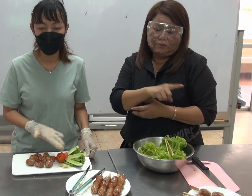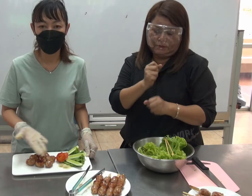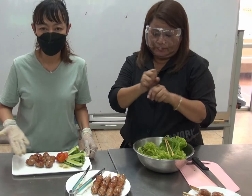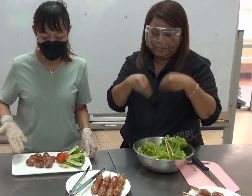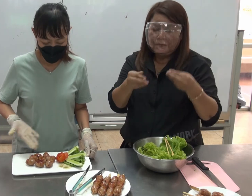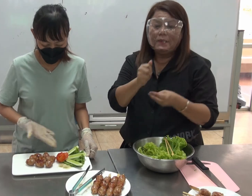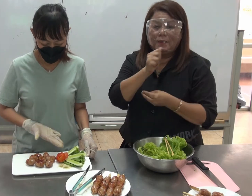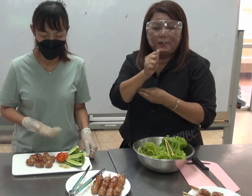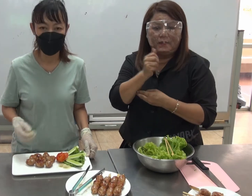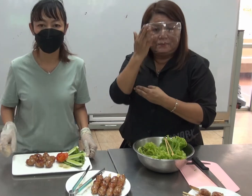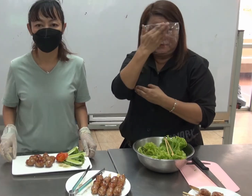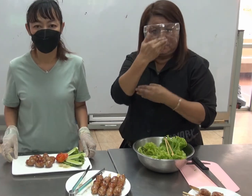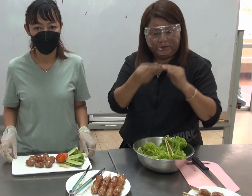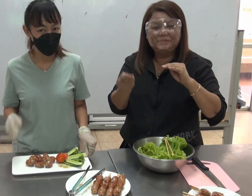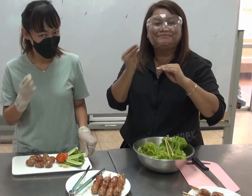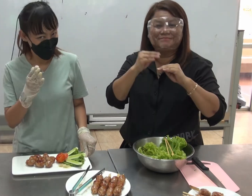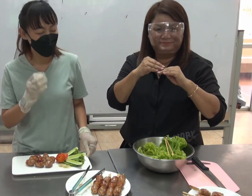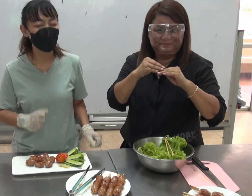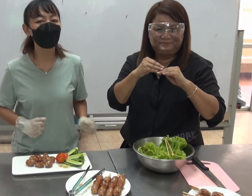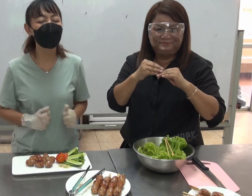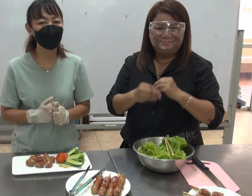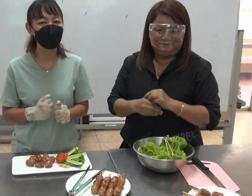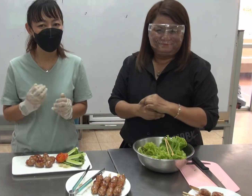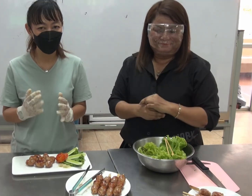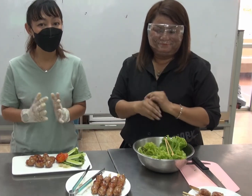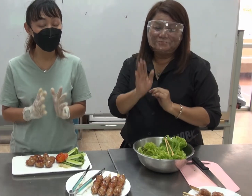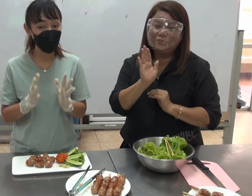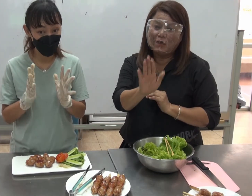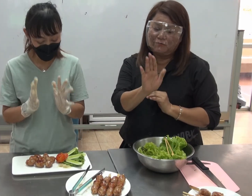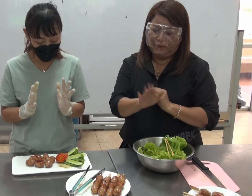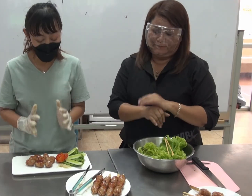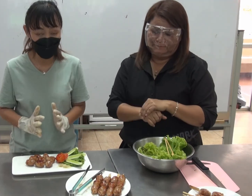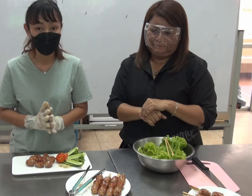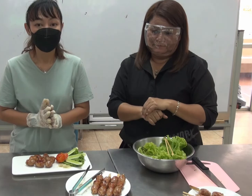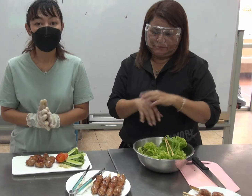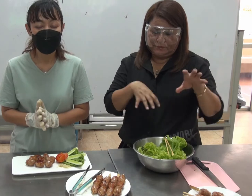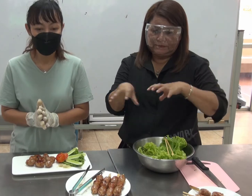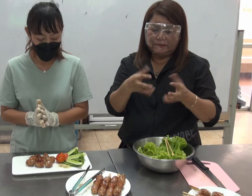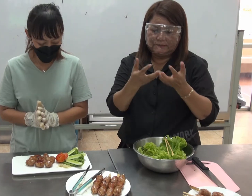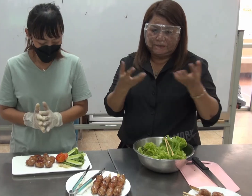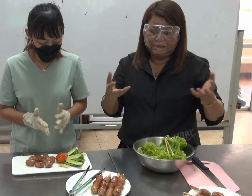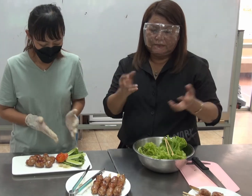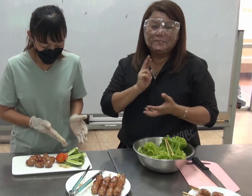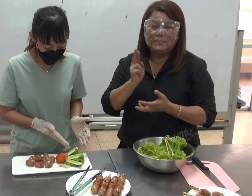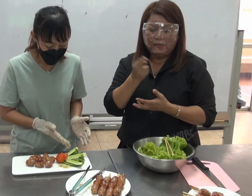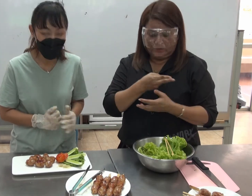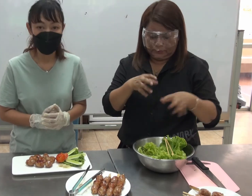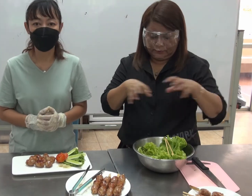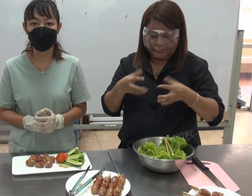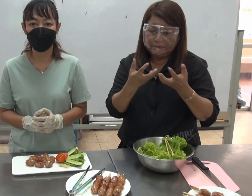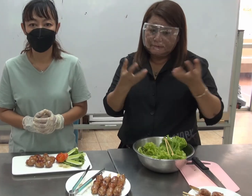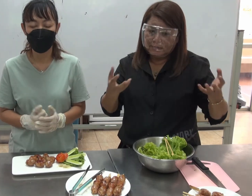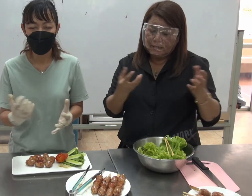ดดเด่นของสีอาหารมาเลยนะคะเน้นไว้คำนึงถึงว่าจัดจานถ้าเราจะจัดจาน